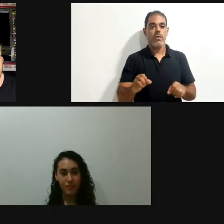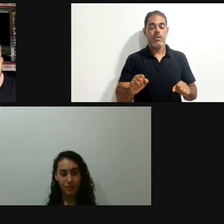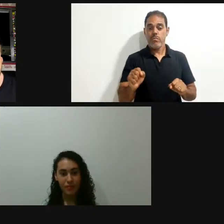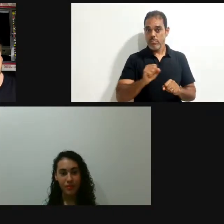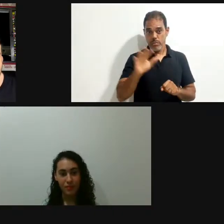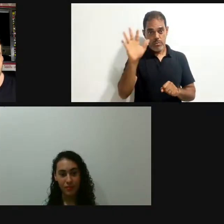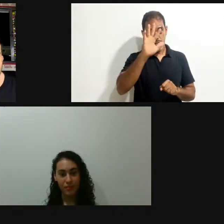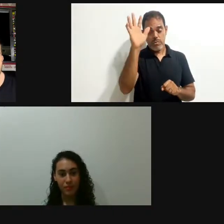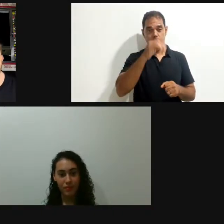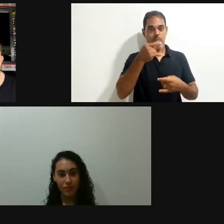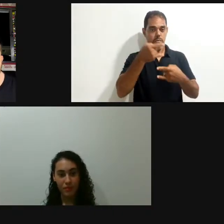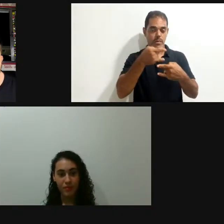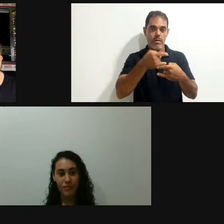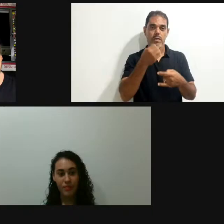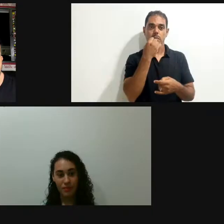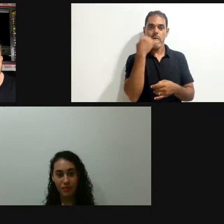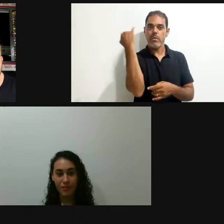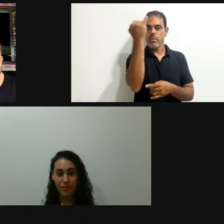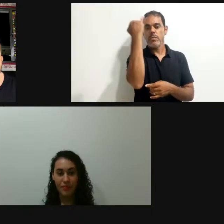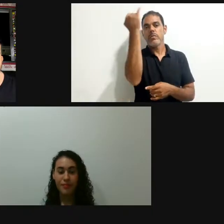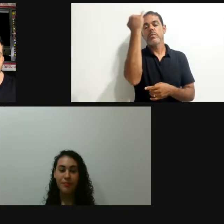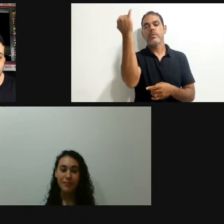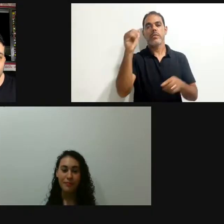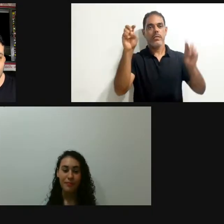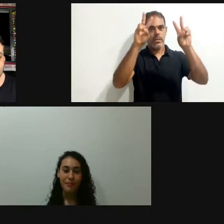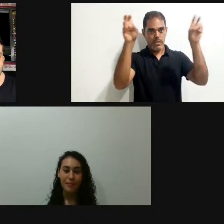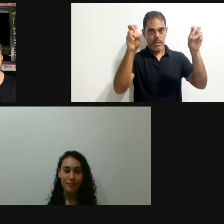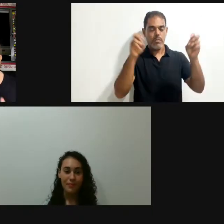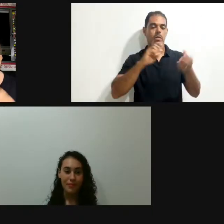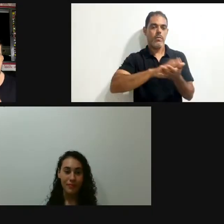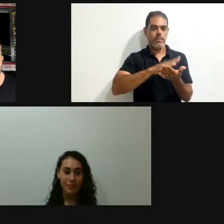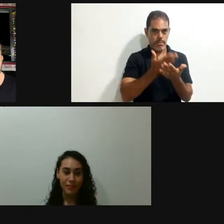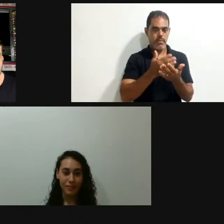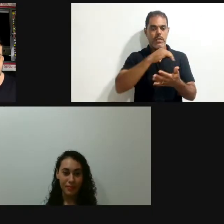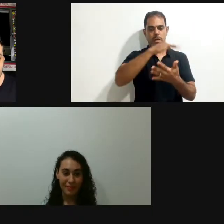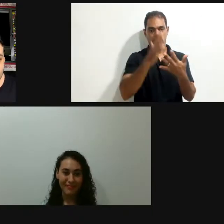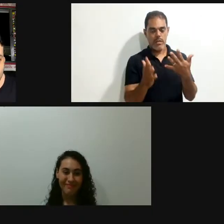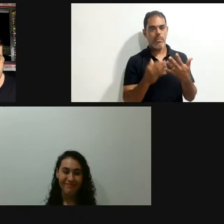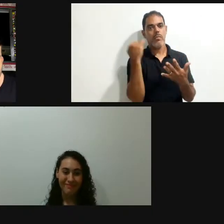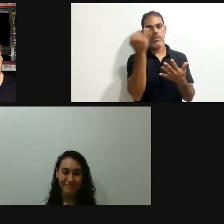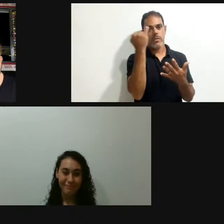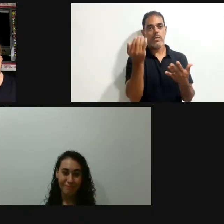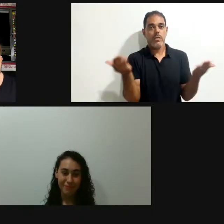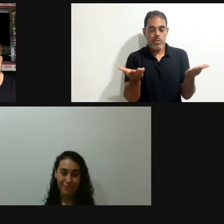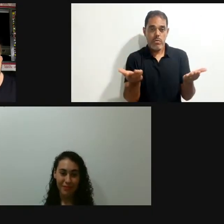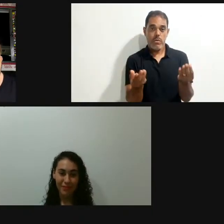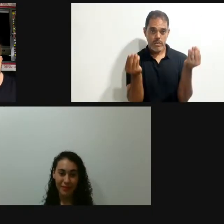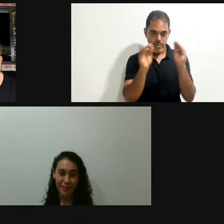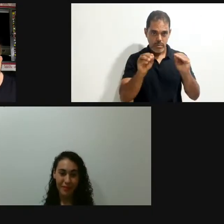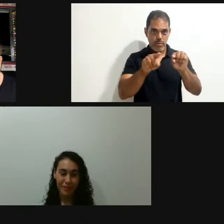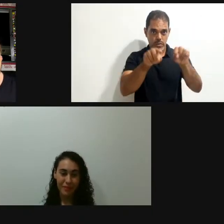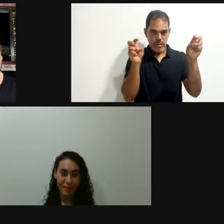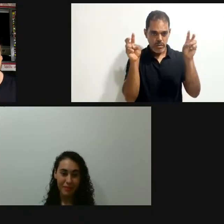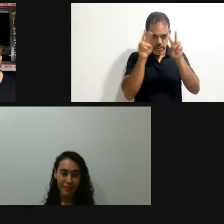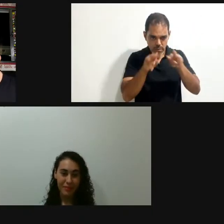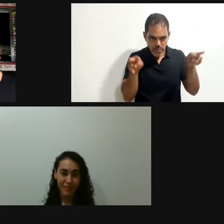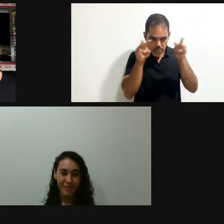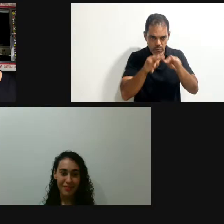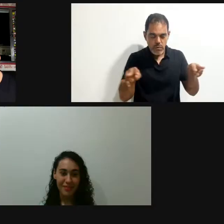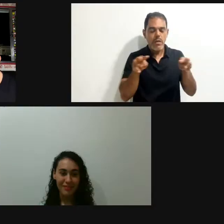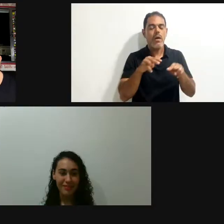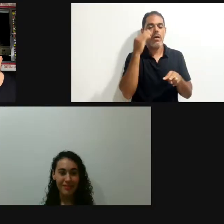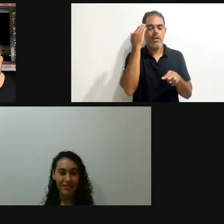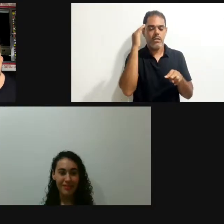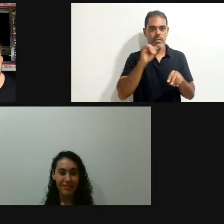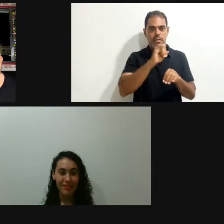assunto que é muito importante, que é deixado de lado, que é a Libras. Com certeza a nossa amiga vai entrar nesse assunto.